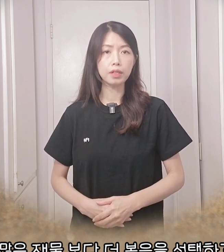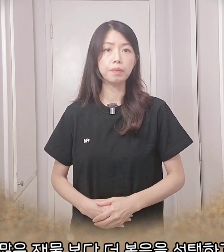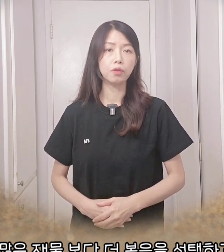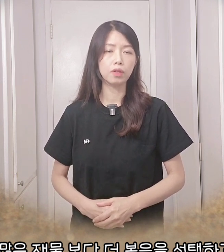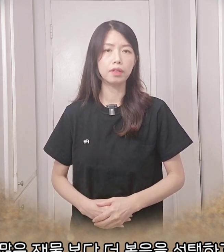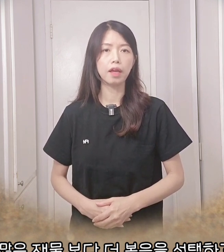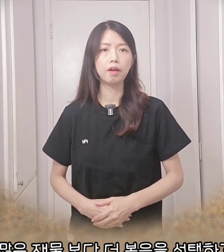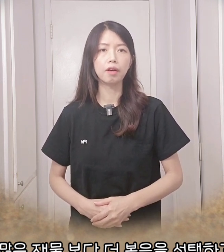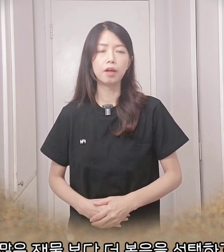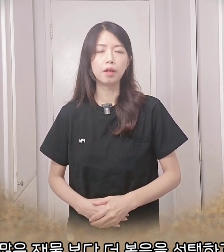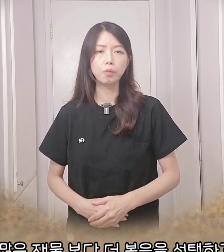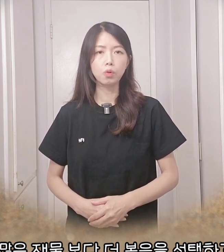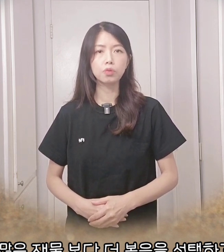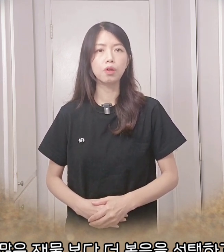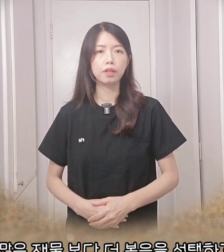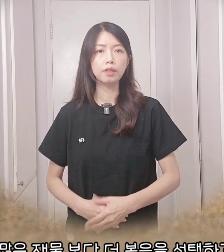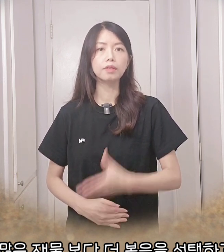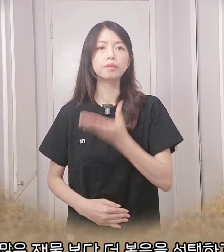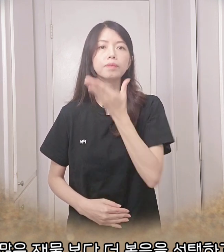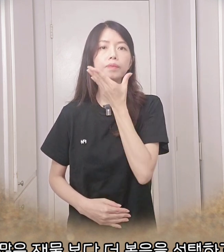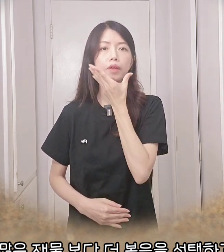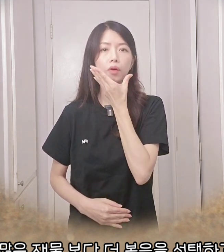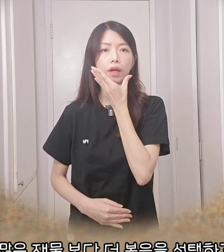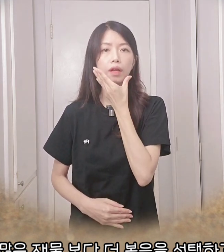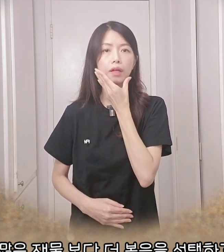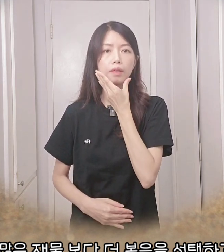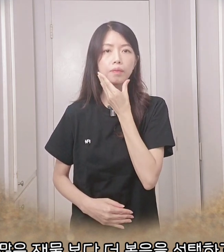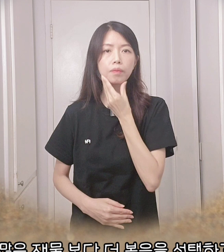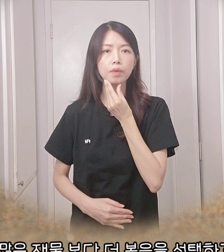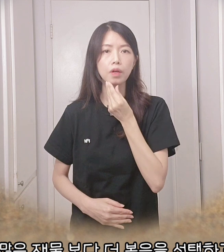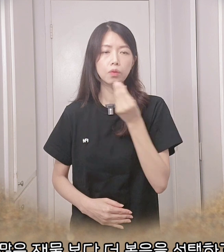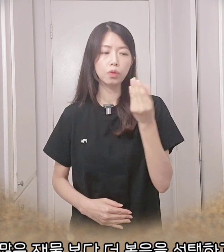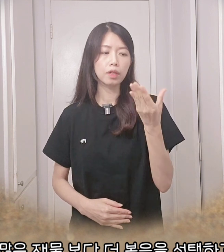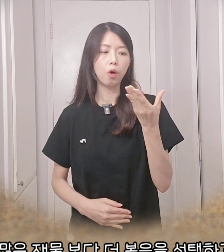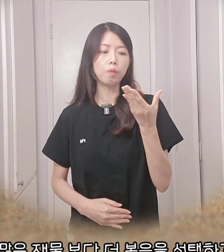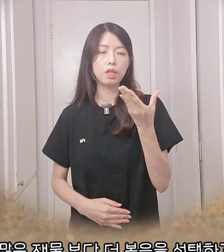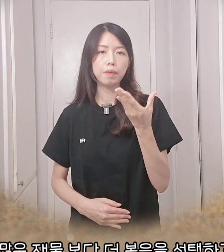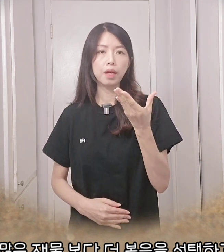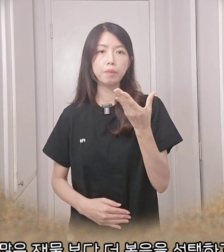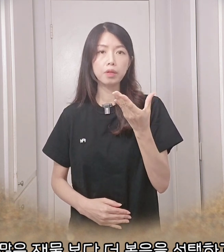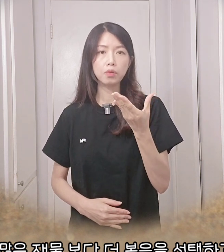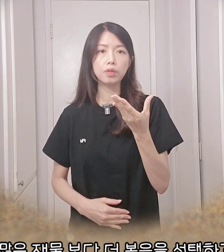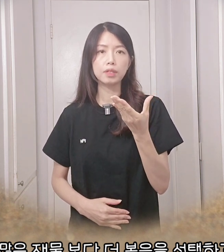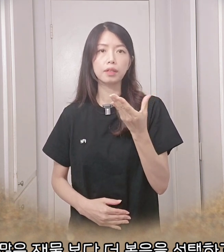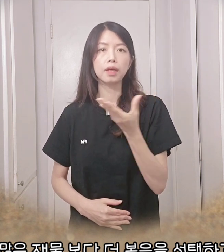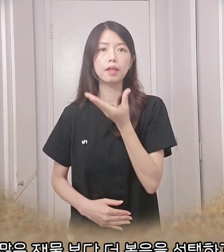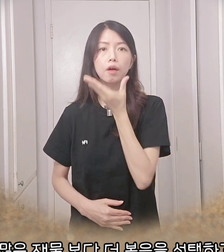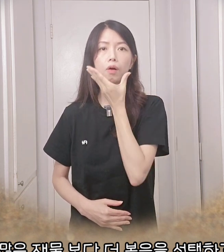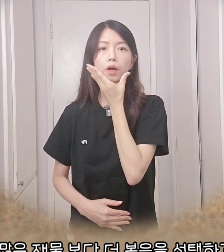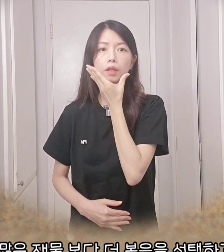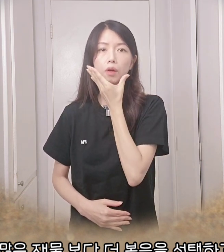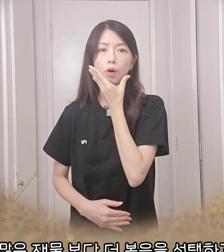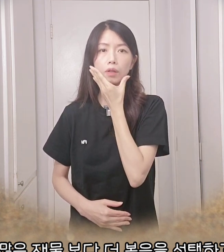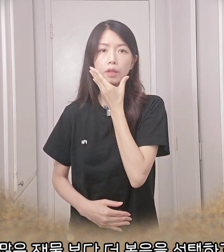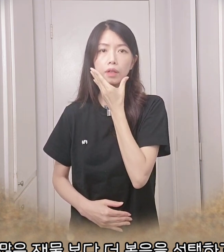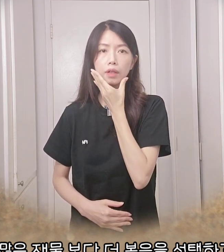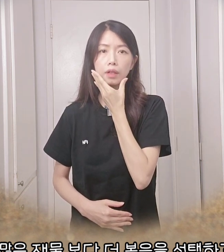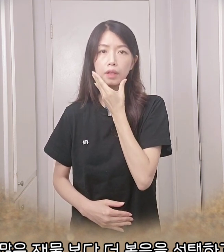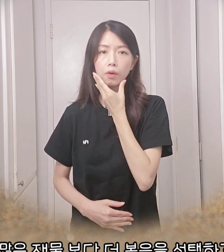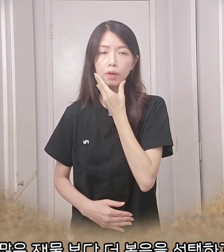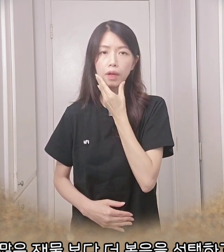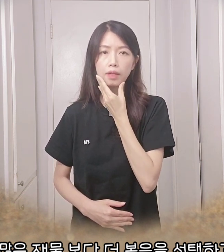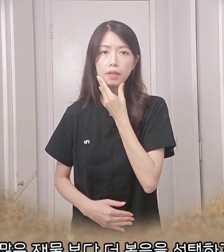개를 합하시면 되는데요. 복수어는 이렇게 손을 이렇게 엄지만 펼쳐준 이 상태에서